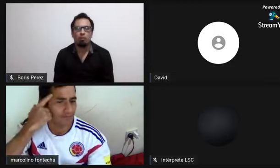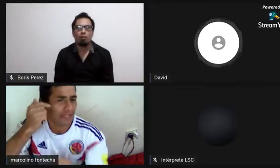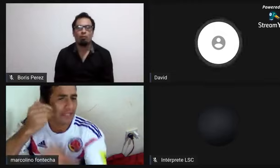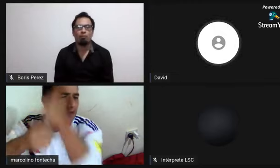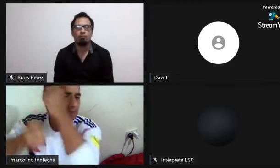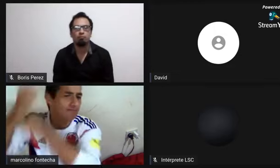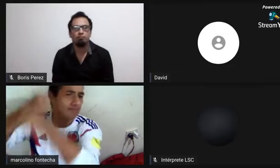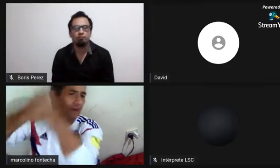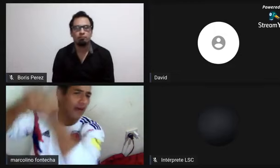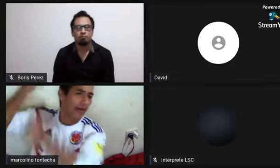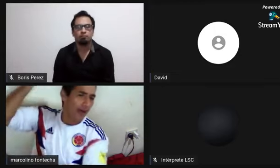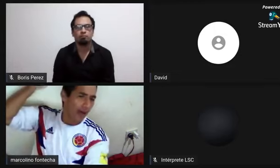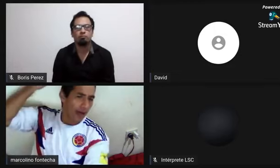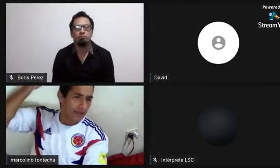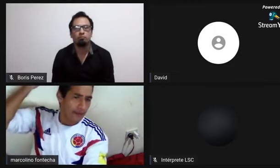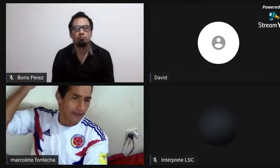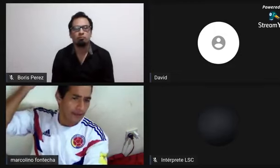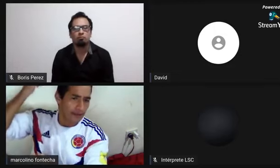Bueno,